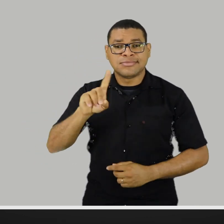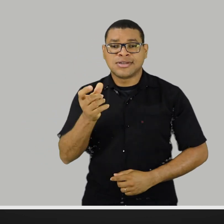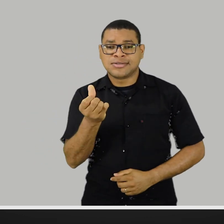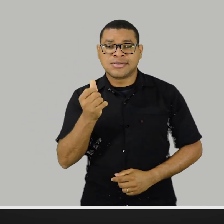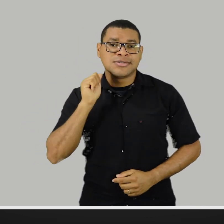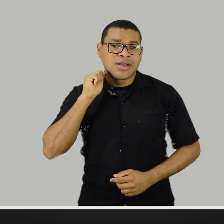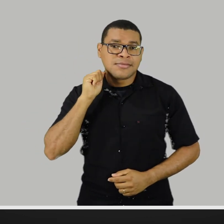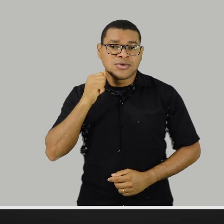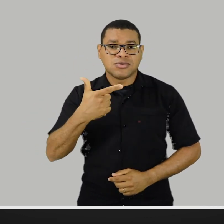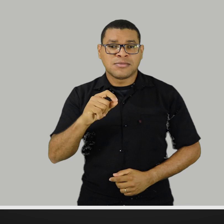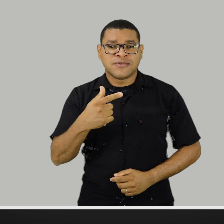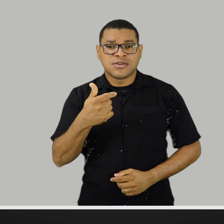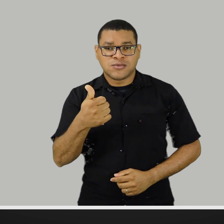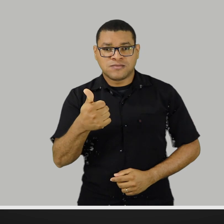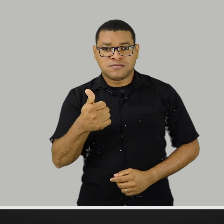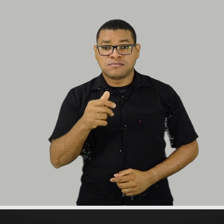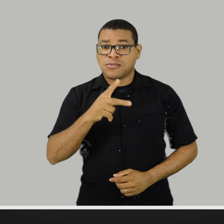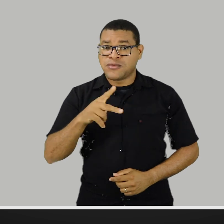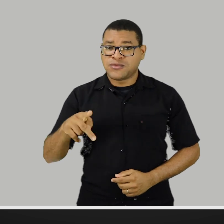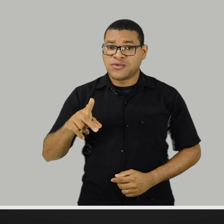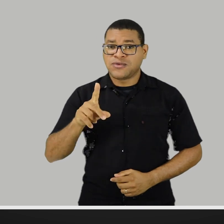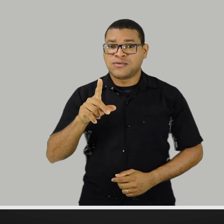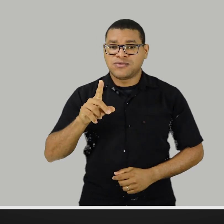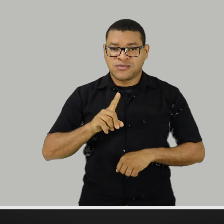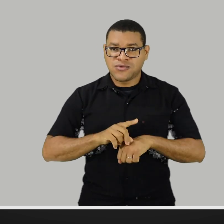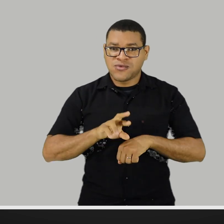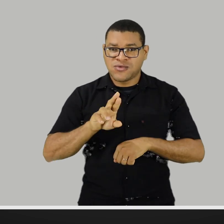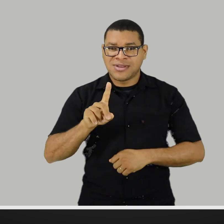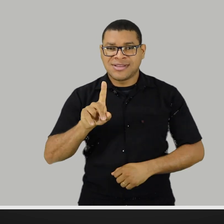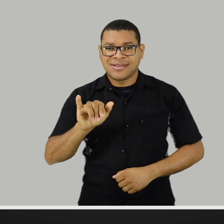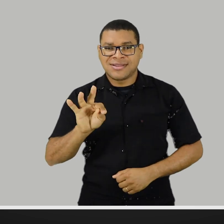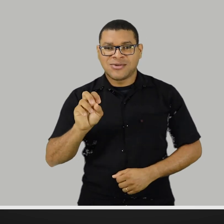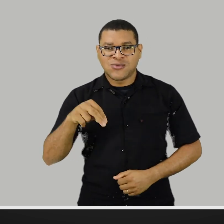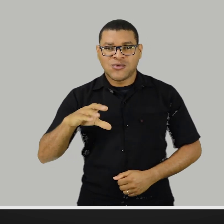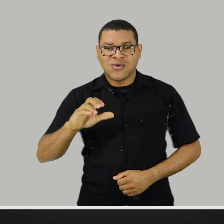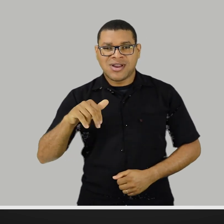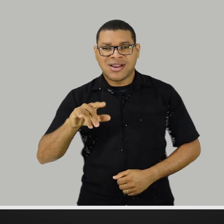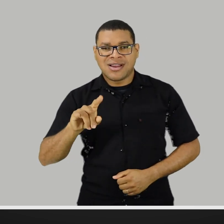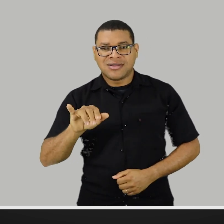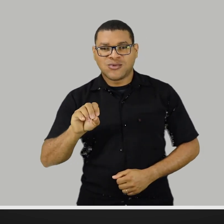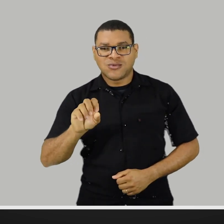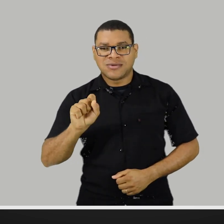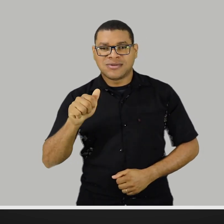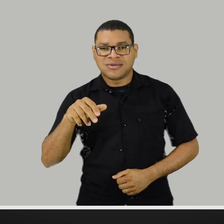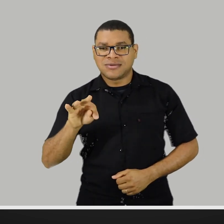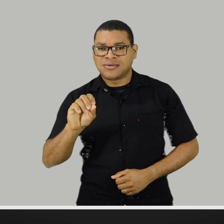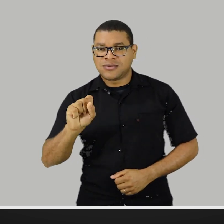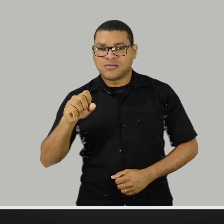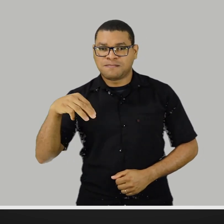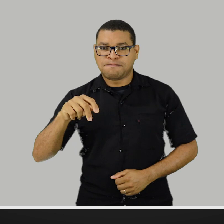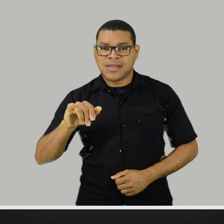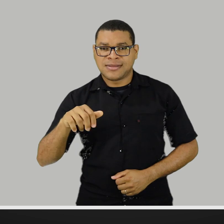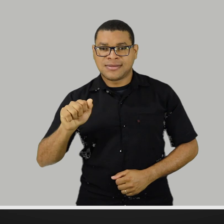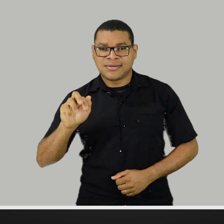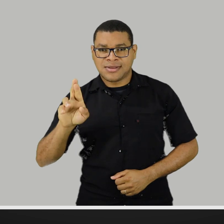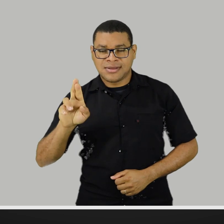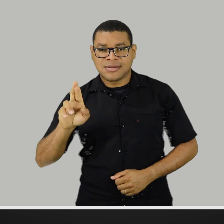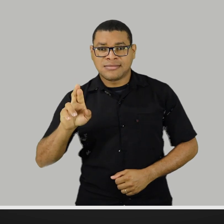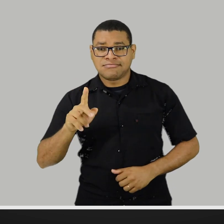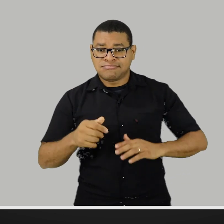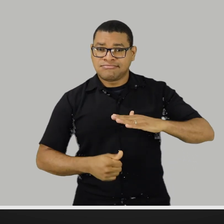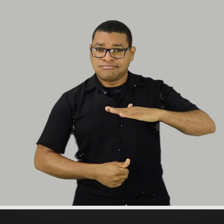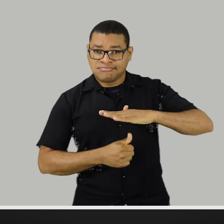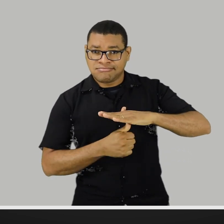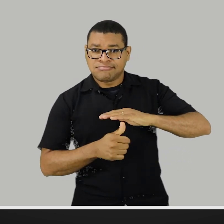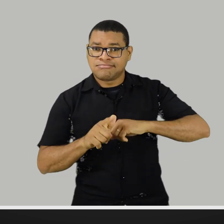seis de abril de 2021 Professor Doutor Gilson Cândido Santos Maina pró-reitor de